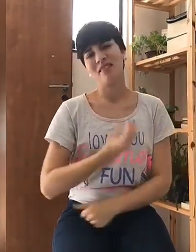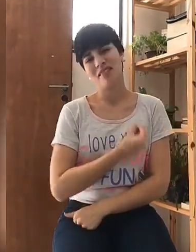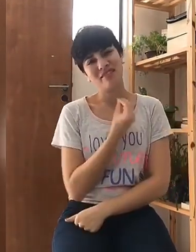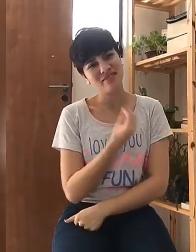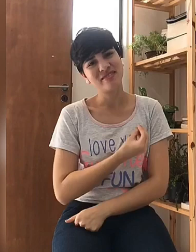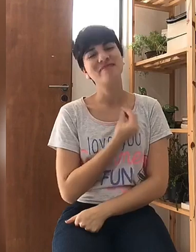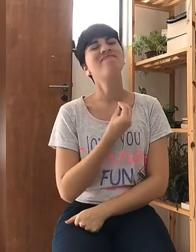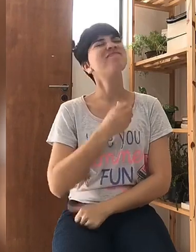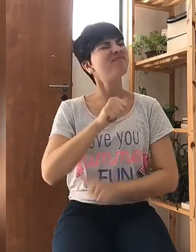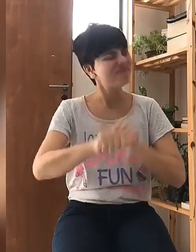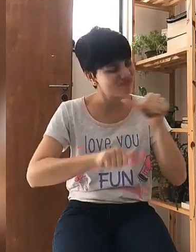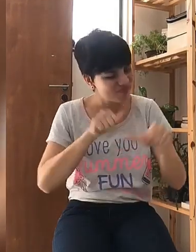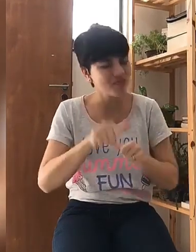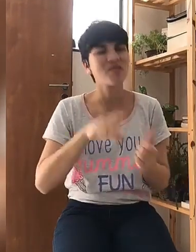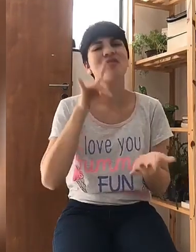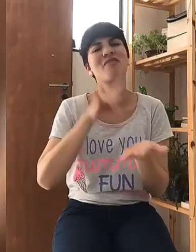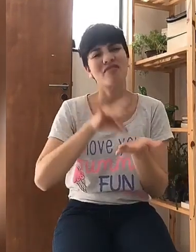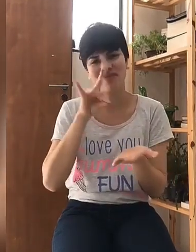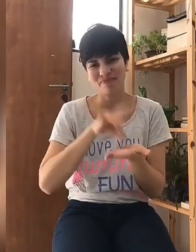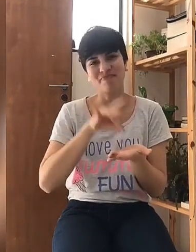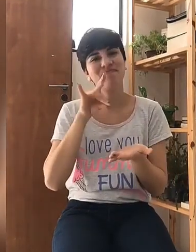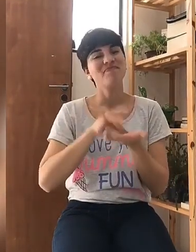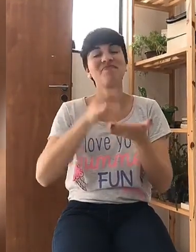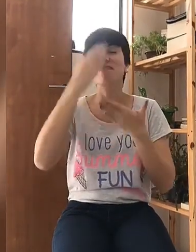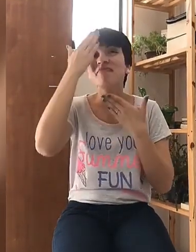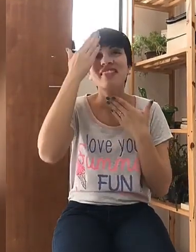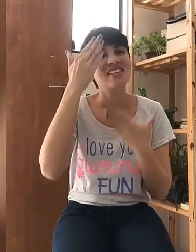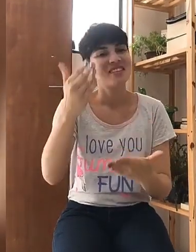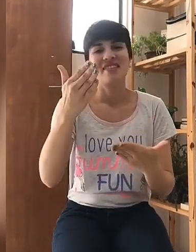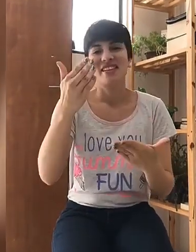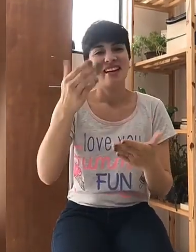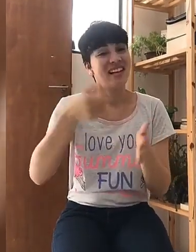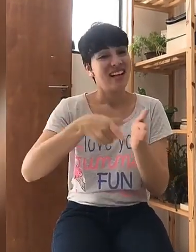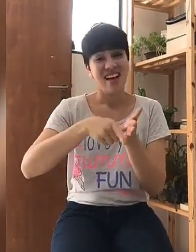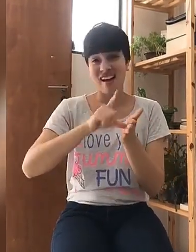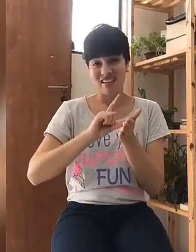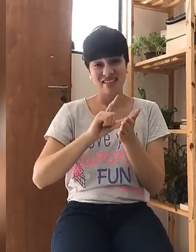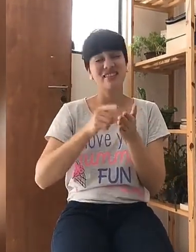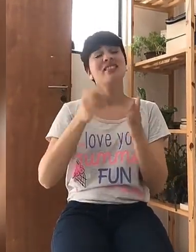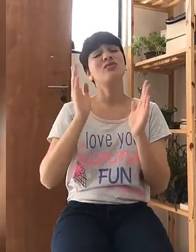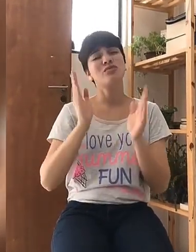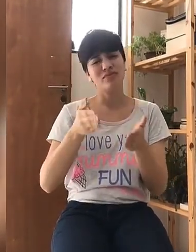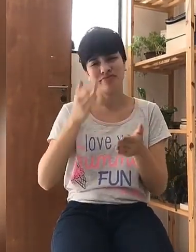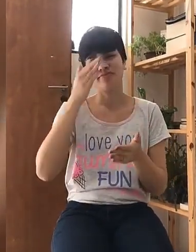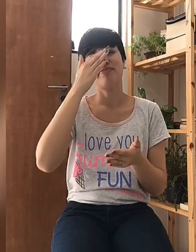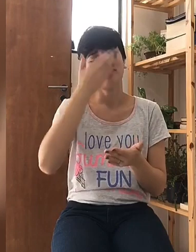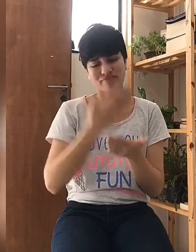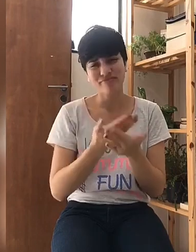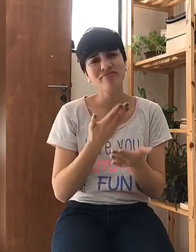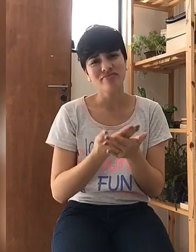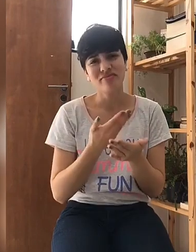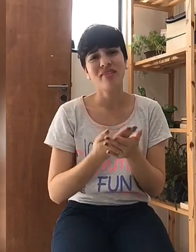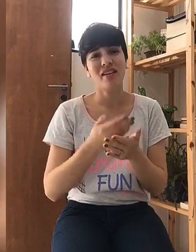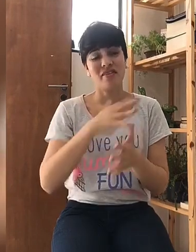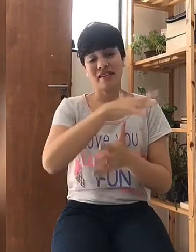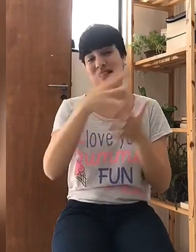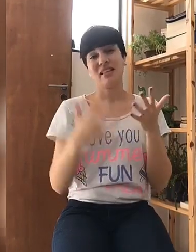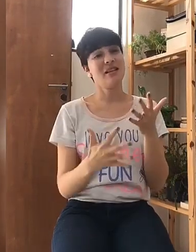Mudaram a minha vida de verdade. Muito obrigada por isso. Antes, eu já estava estudando Libras,